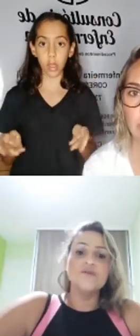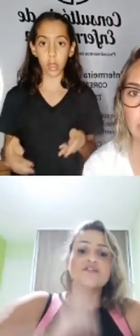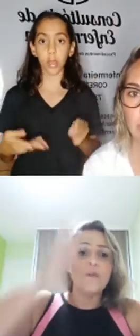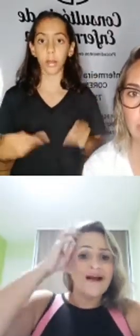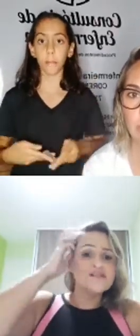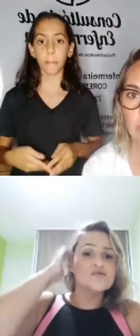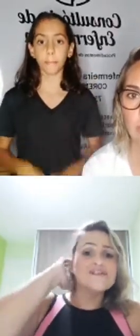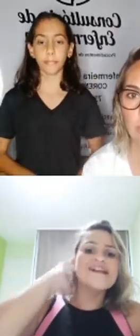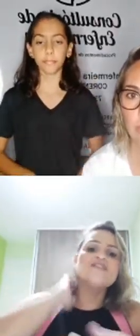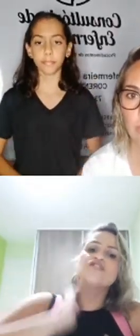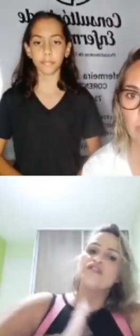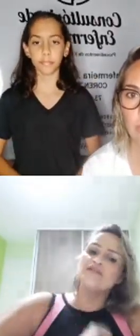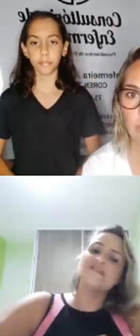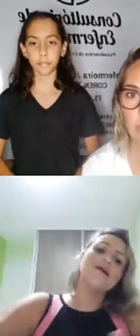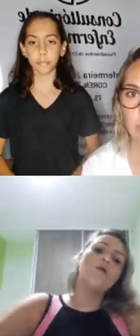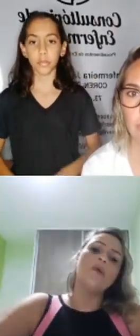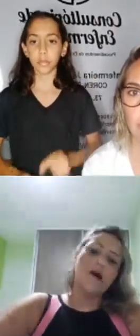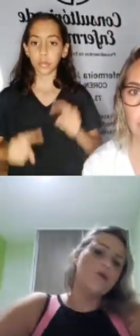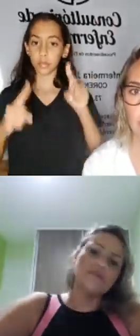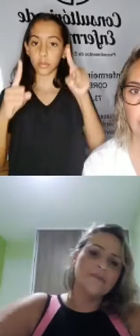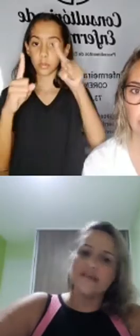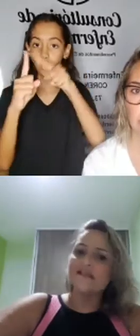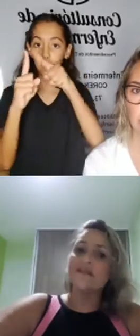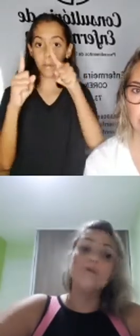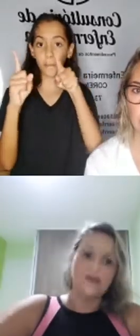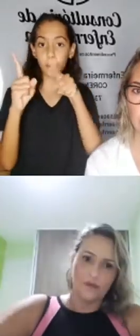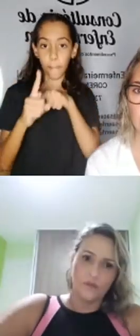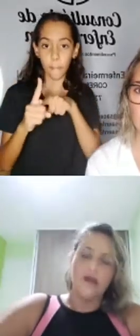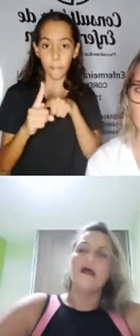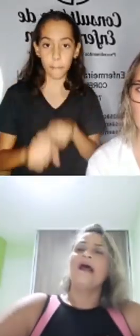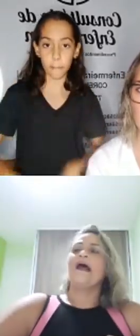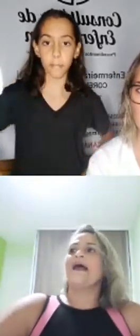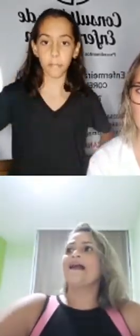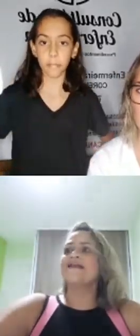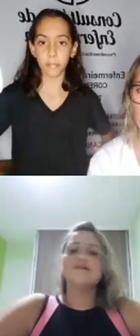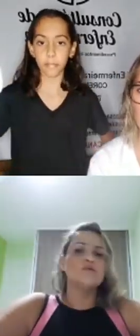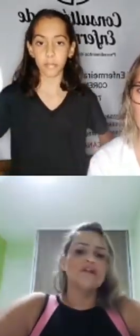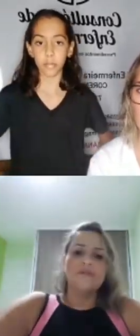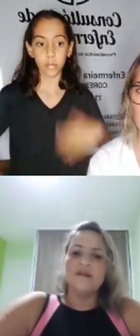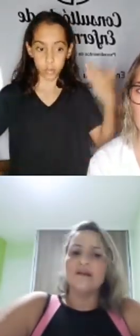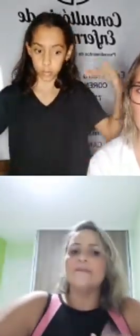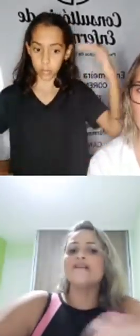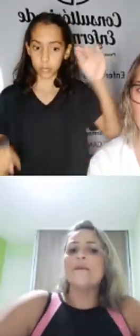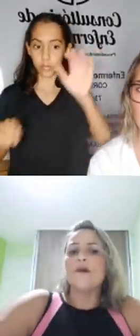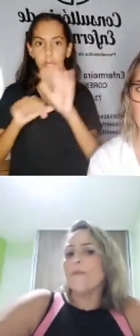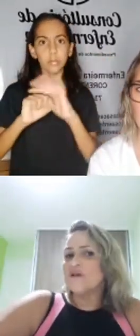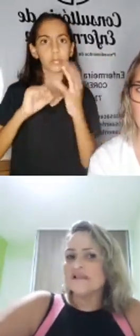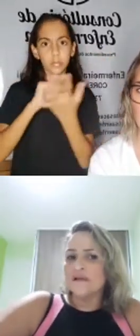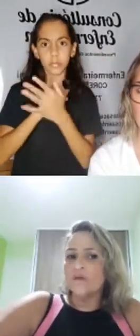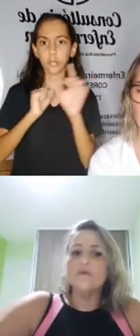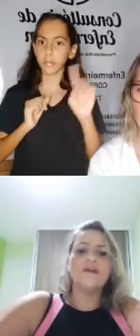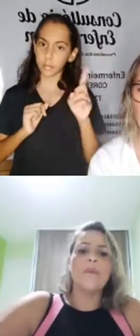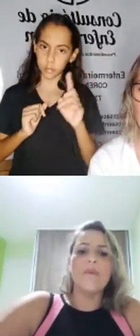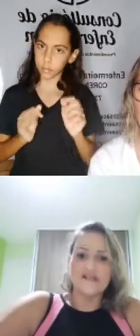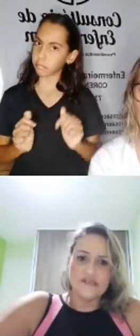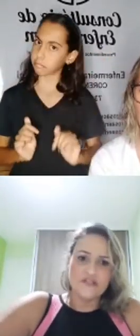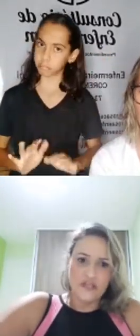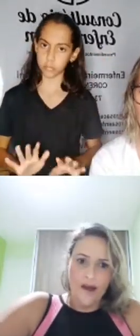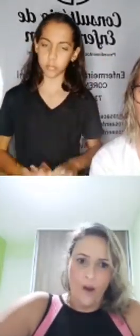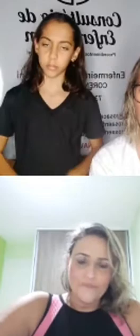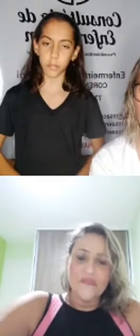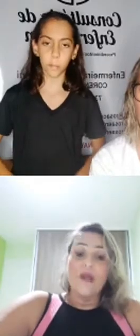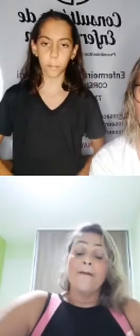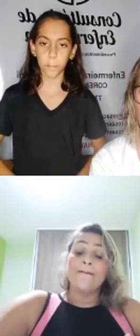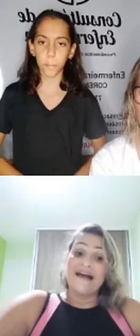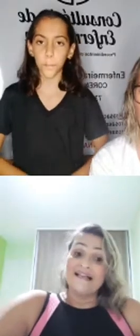não estão mais suscetíveis à contaminação, não. Ela se contamina na mesma proporção que a população em